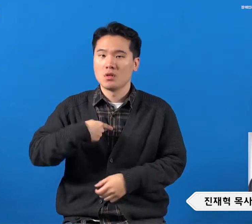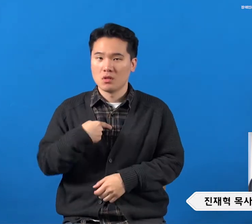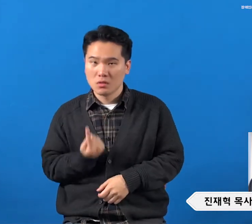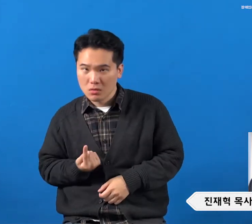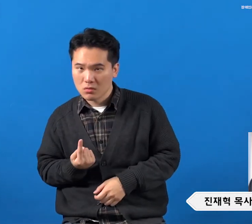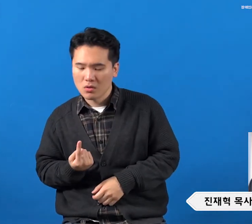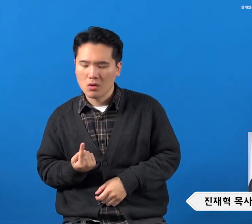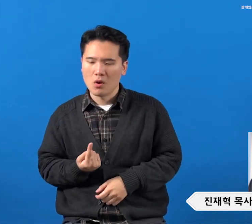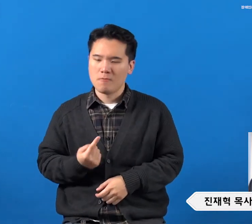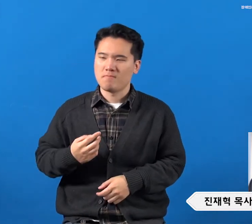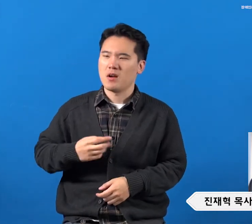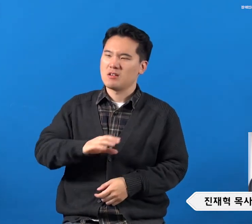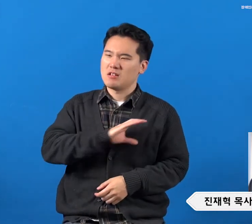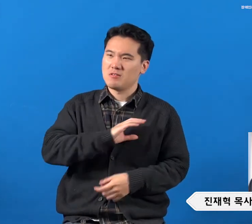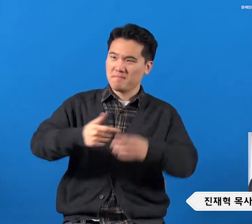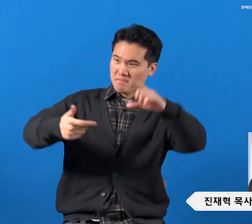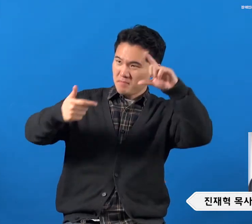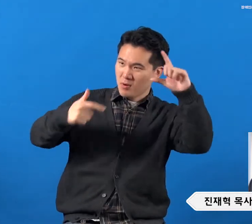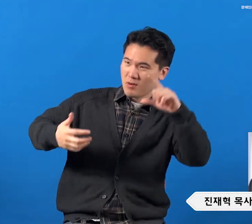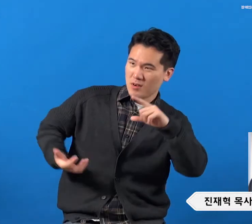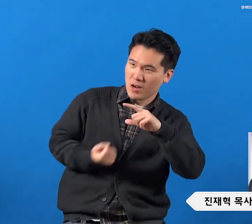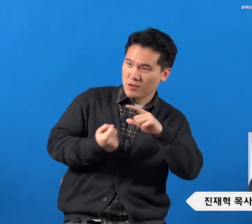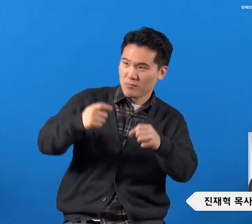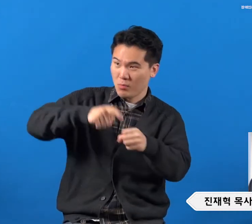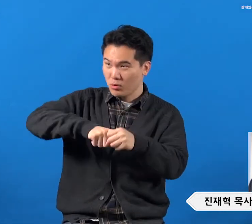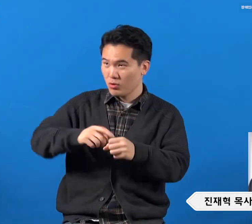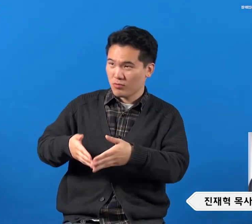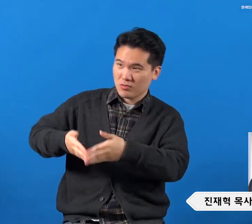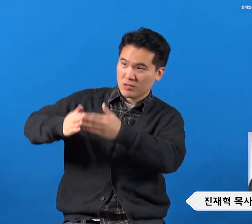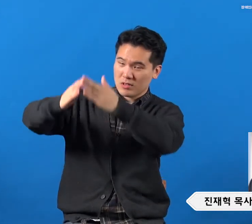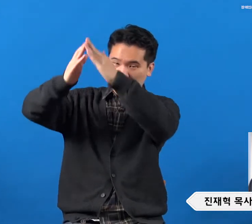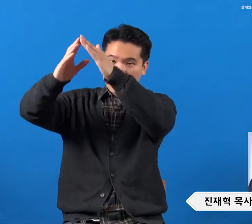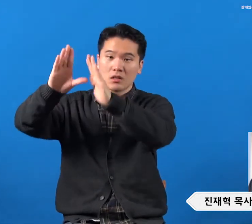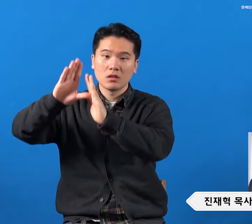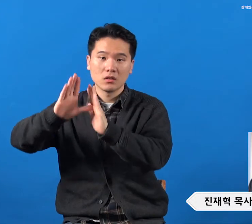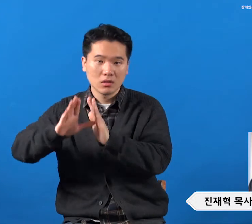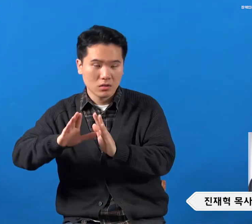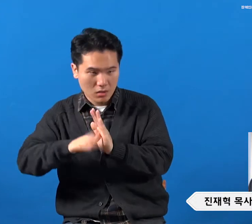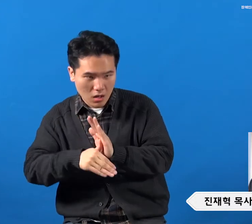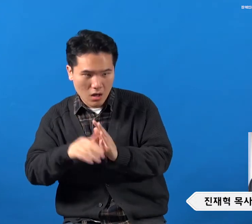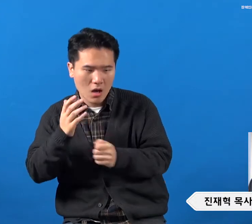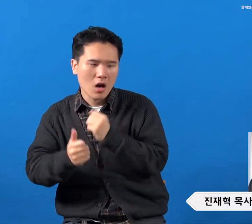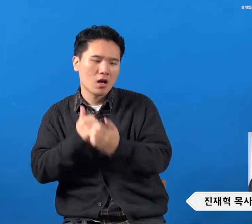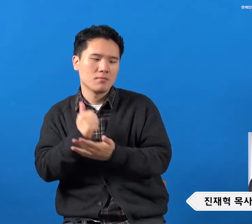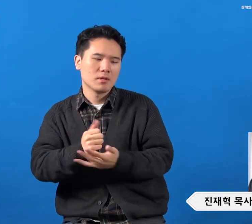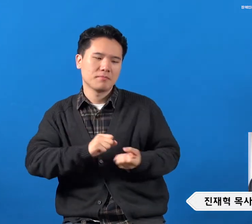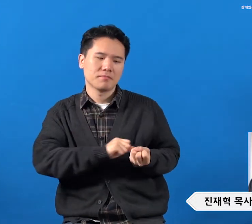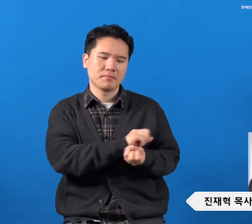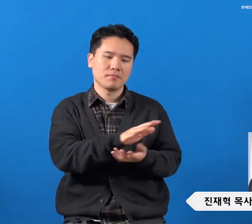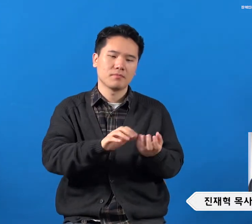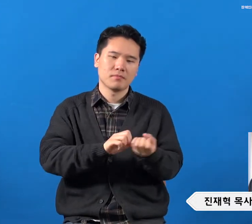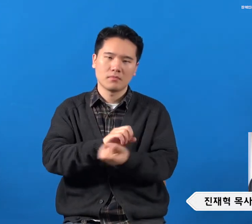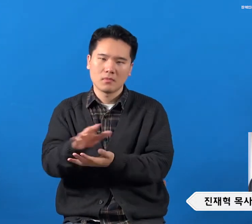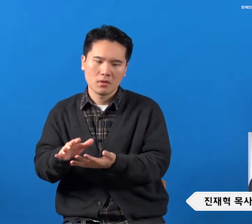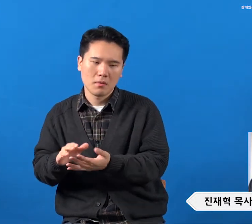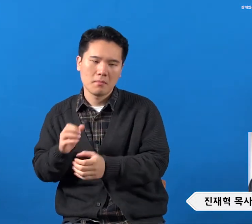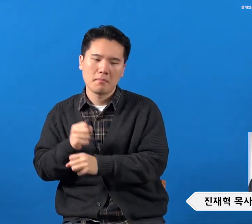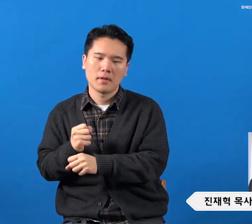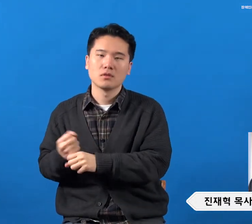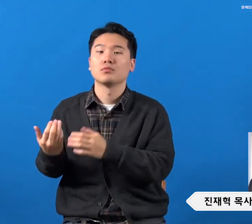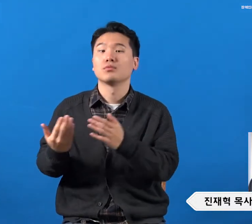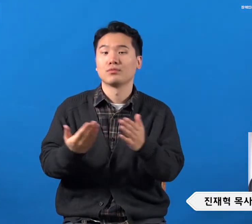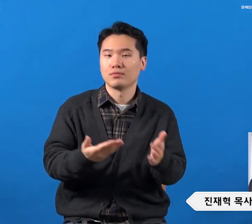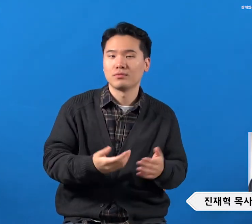그 수많은 사람들을 혼란과 혼돈 가운데 소통치 못하게 하시는 하나님의 모습을